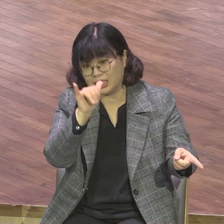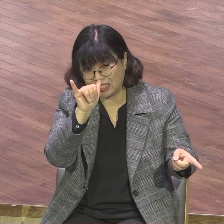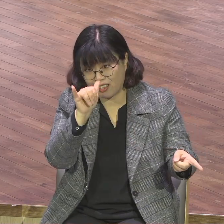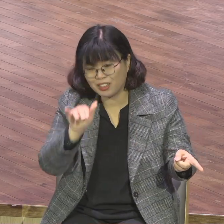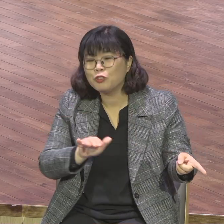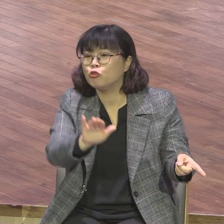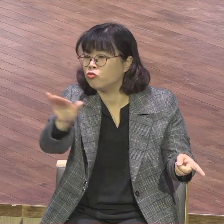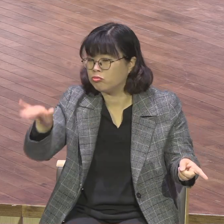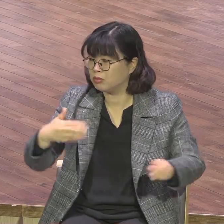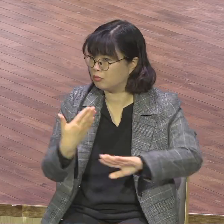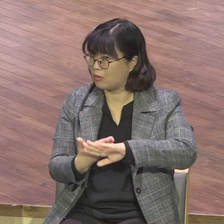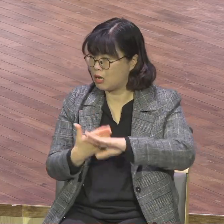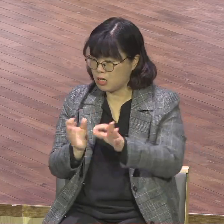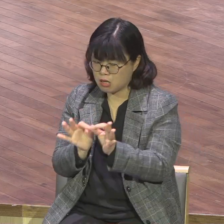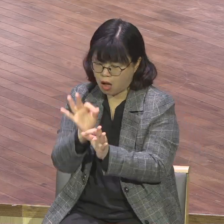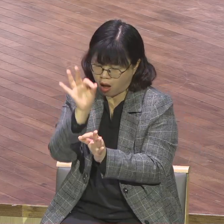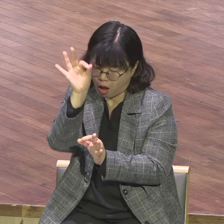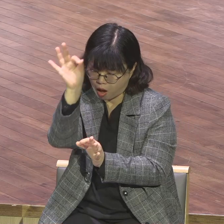로얄 패밀리는 영원하다.